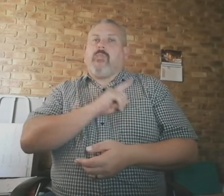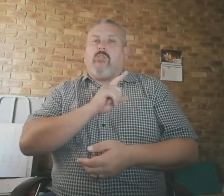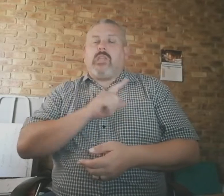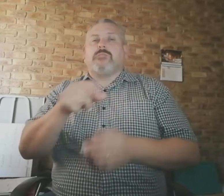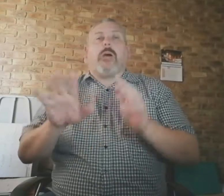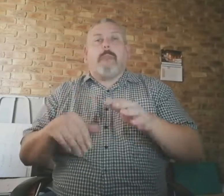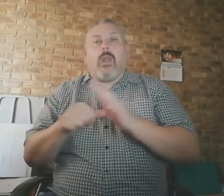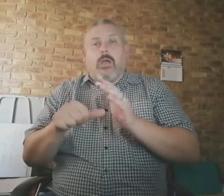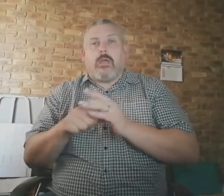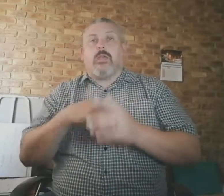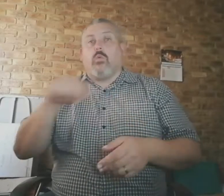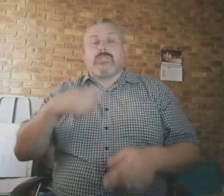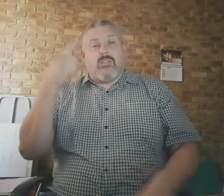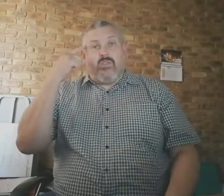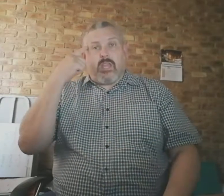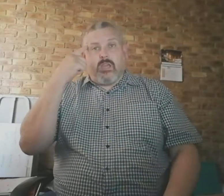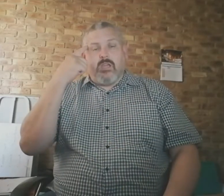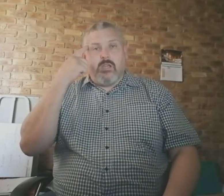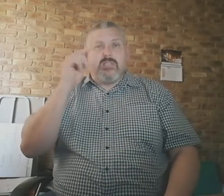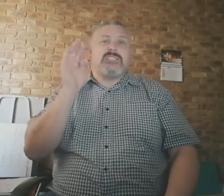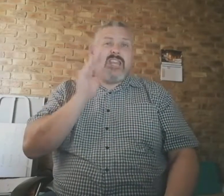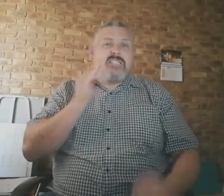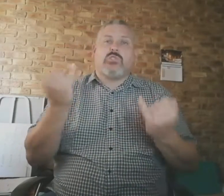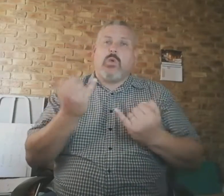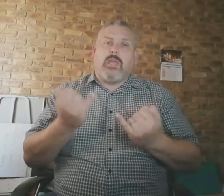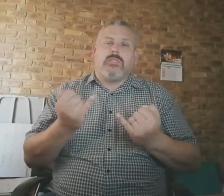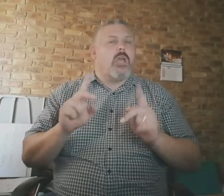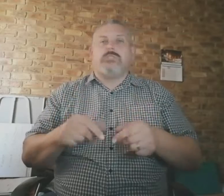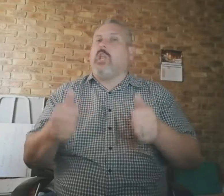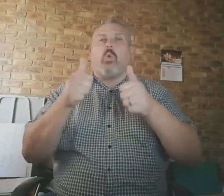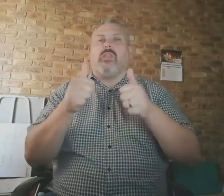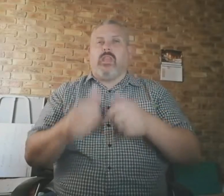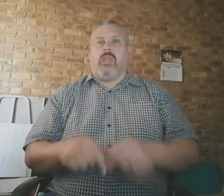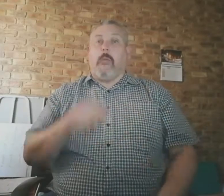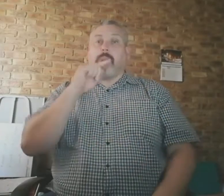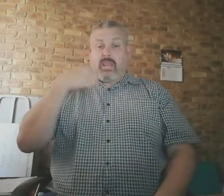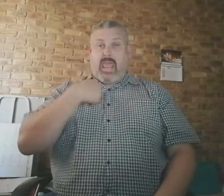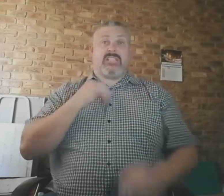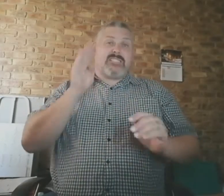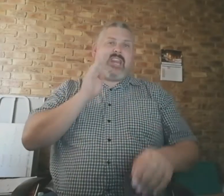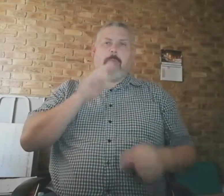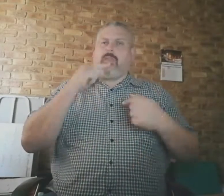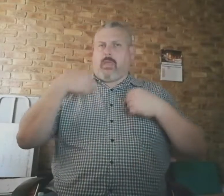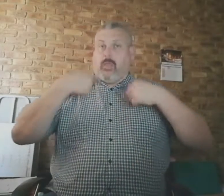want het is baie belangig, dat ons kan weet, skinder stoeg nie, is nie goed nie. Ek skinder, slecht.